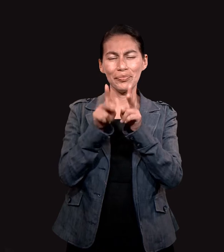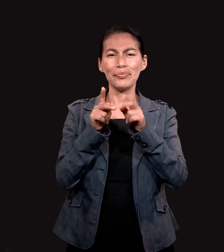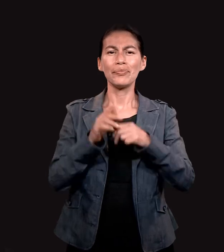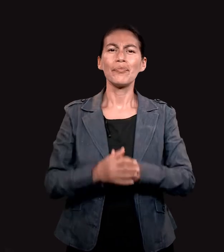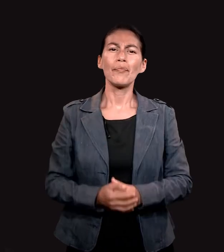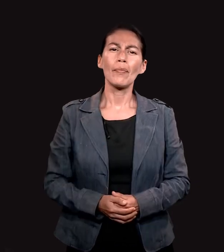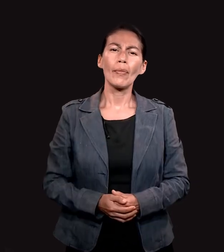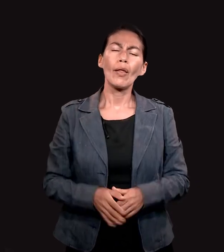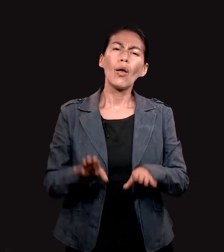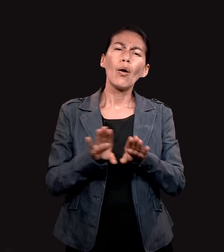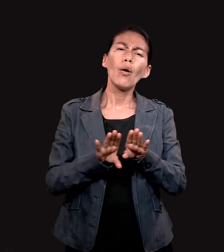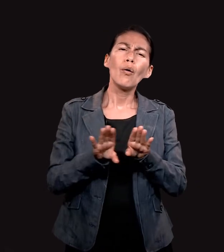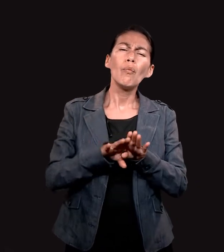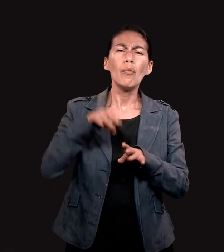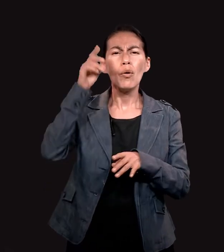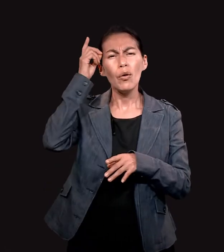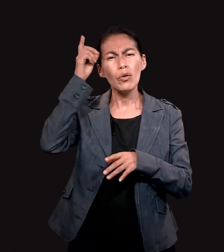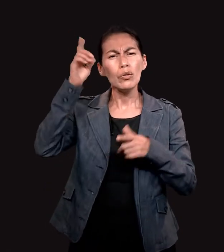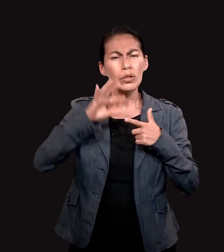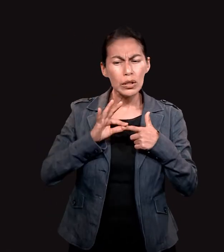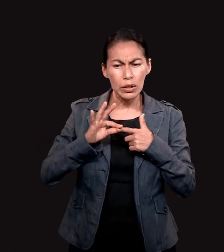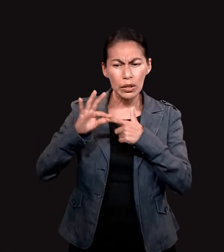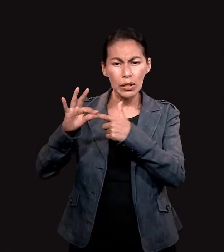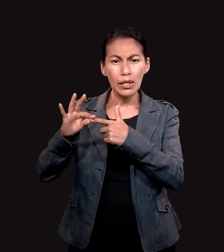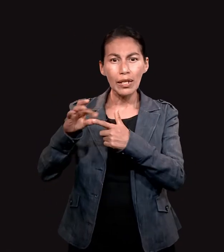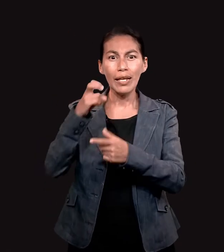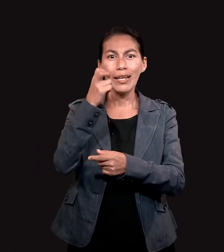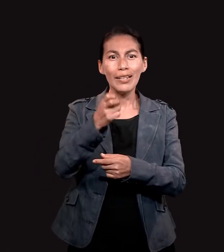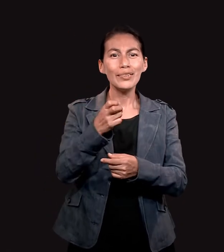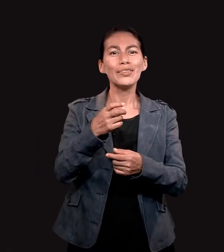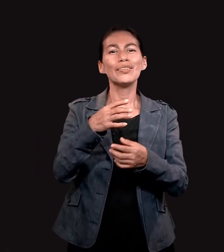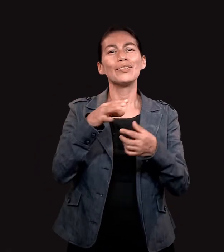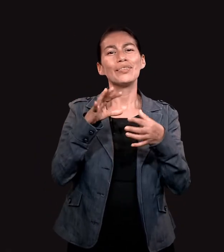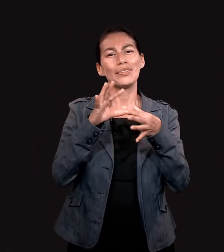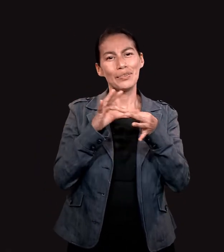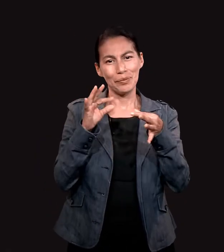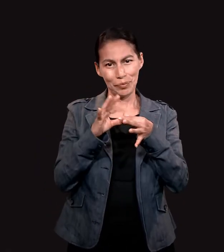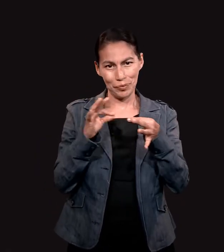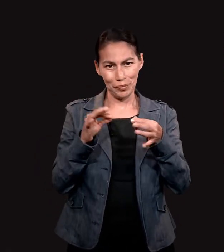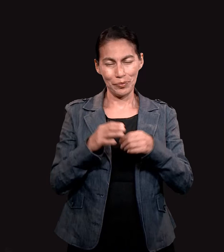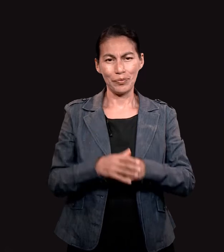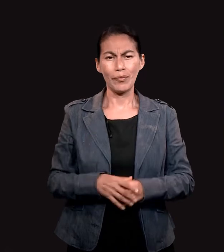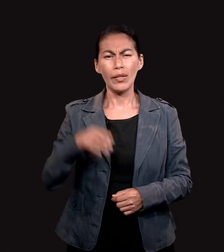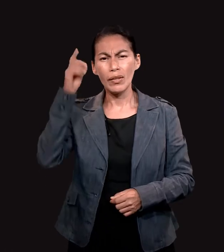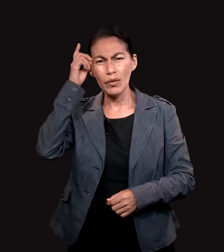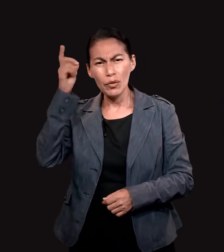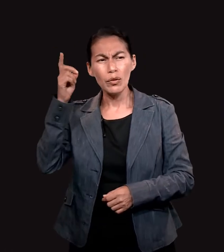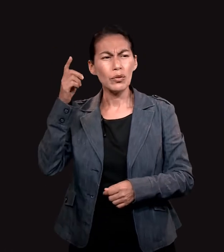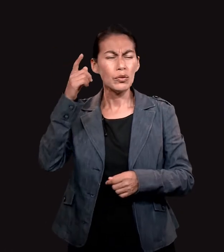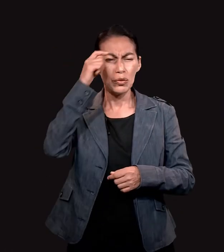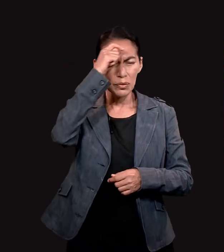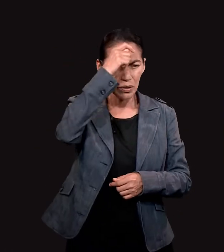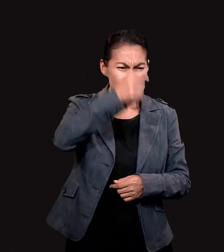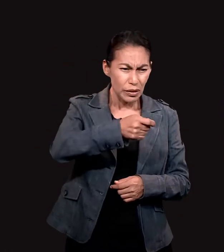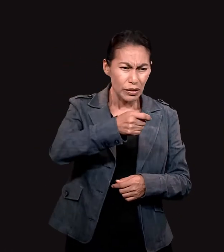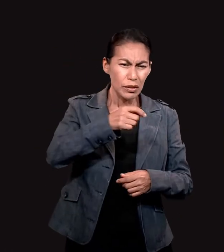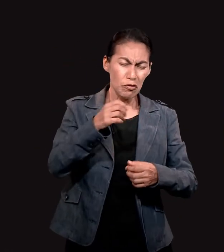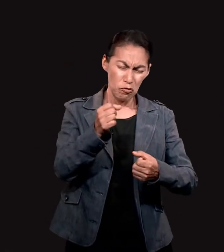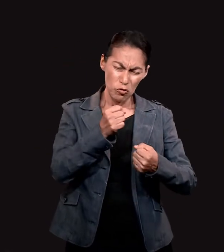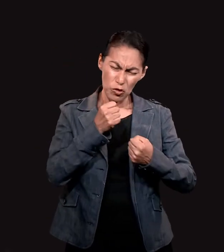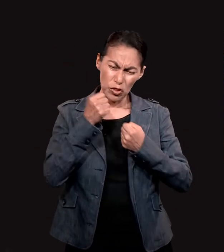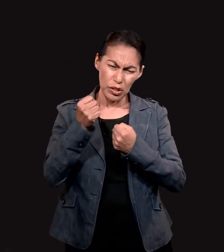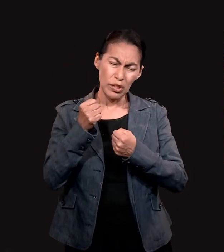sus experiencias de cómo Dios los ha guiado hasta ahora y cómo los ha protegido y